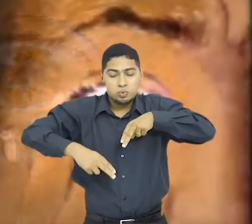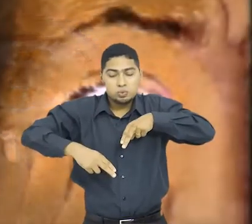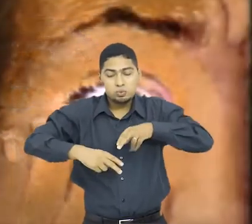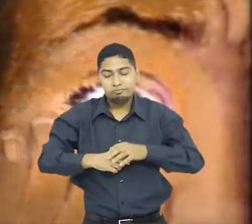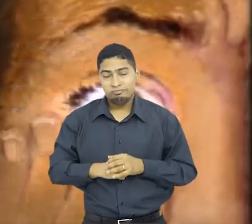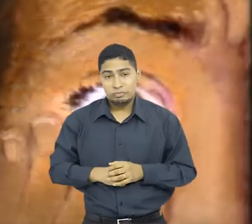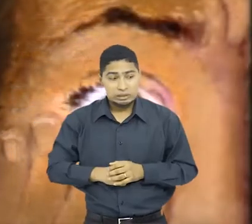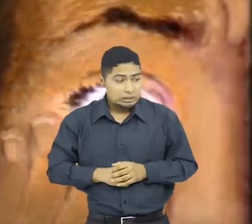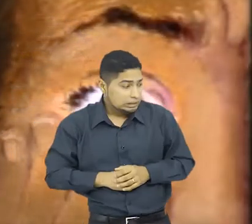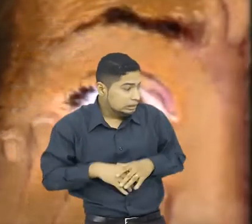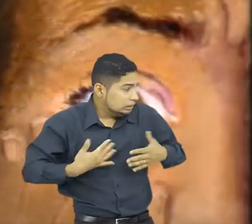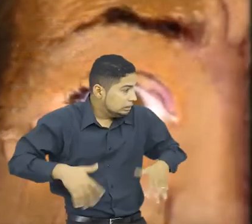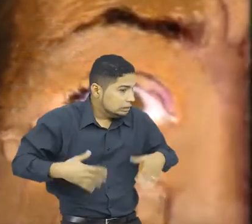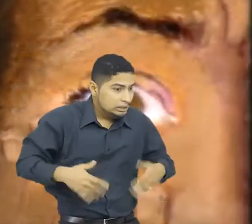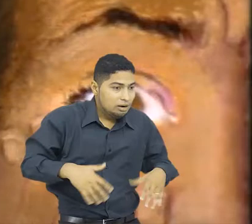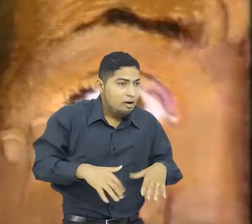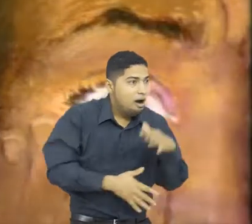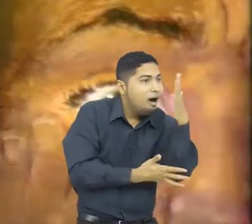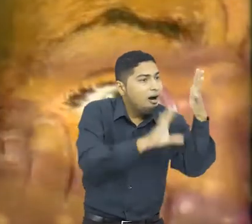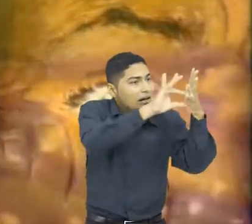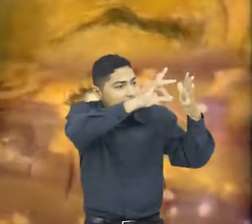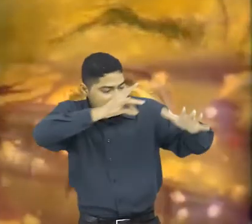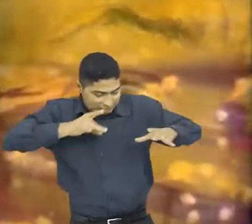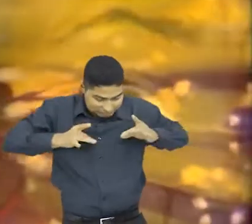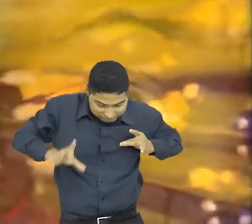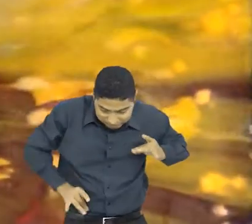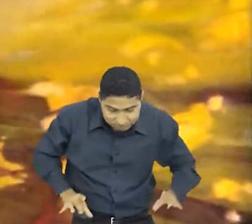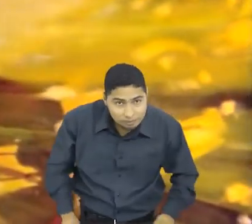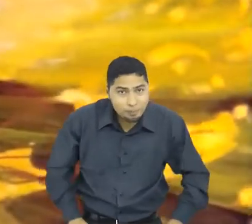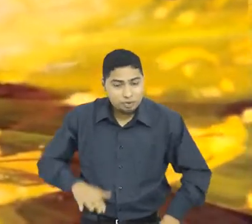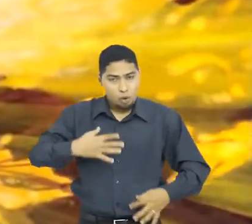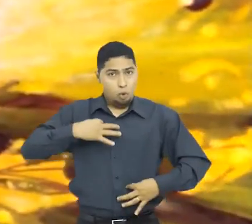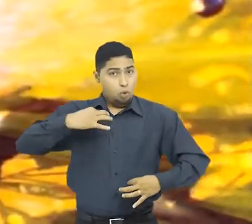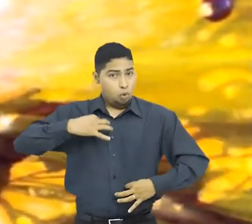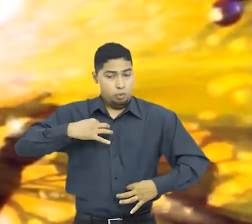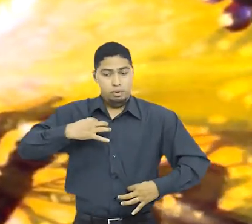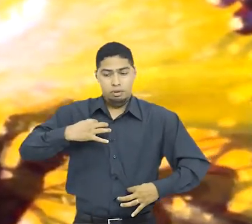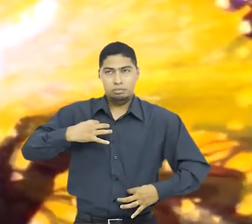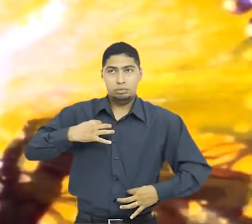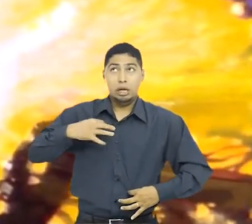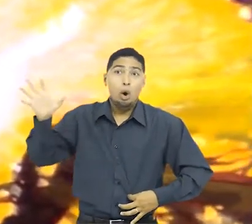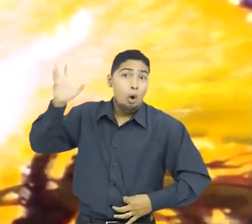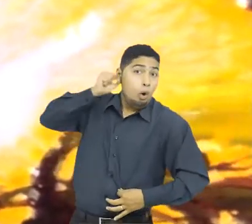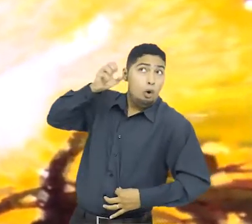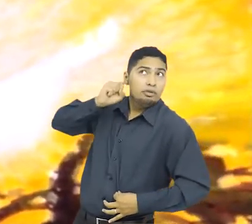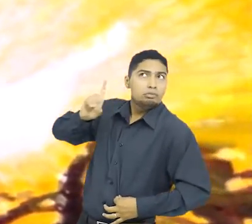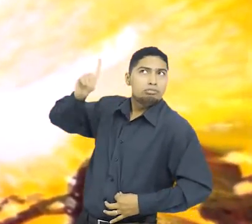Então, juntaram folhas de figo e improvisaram uma roupa. Quando ouviram a voz de Deus no jardim,